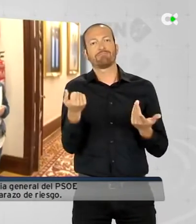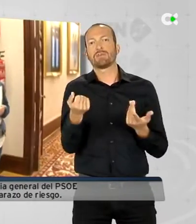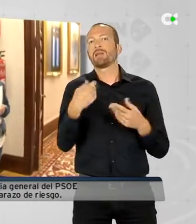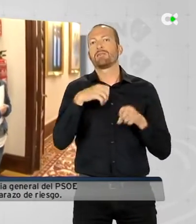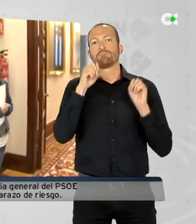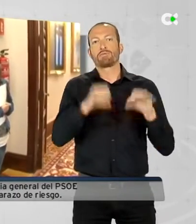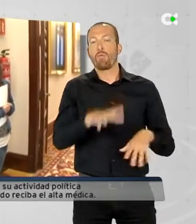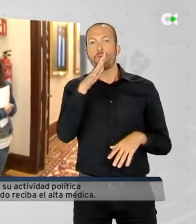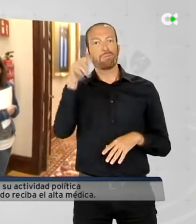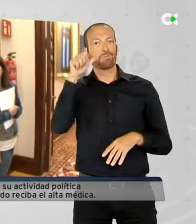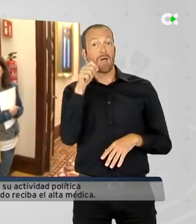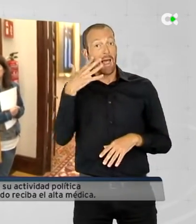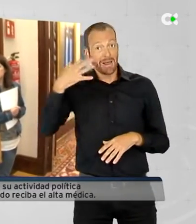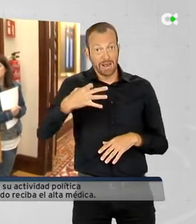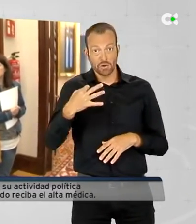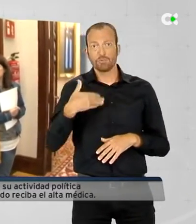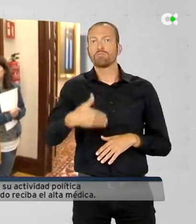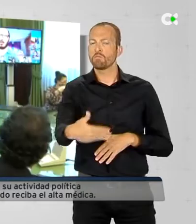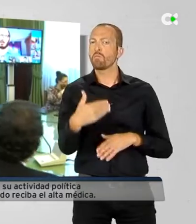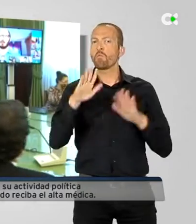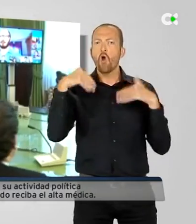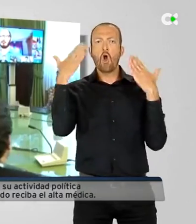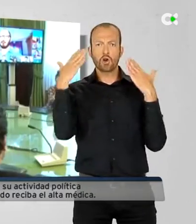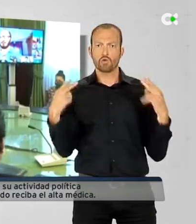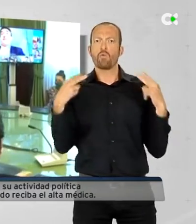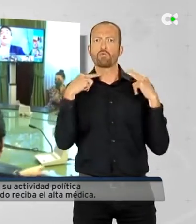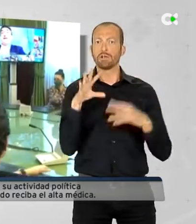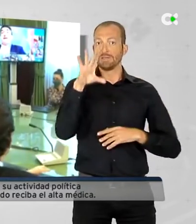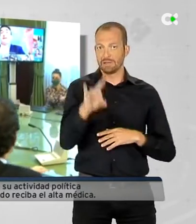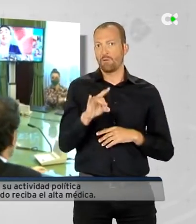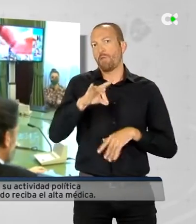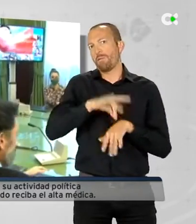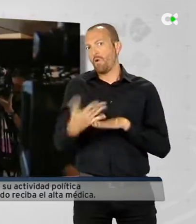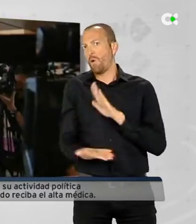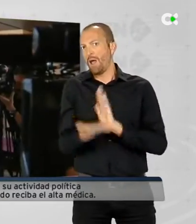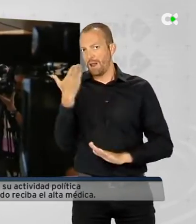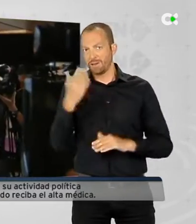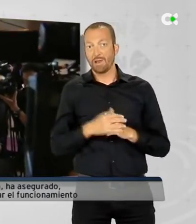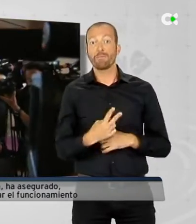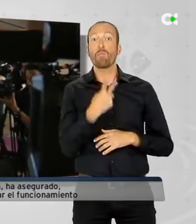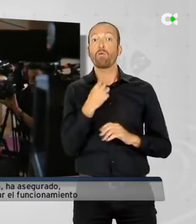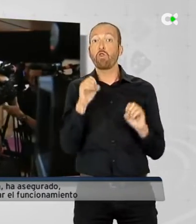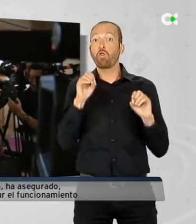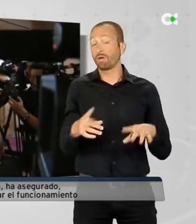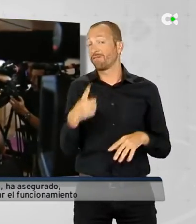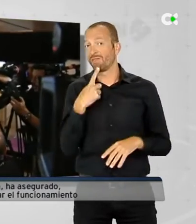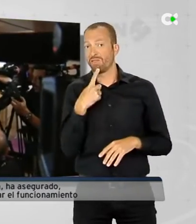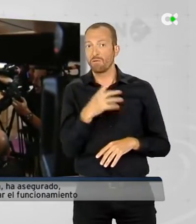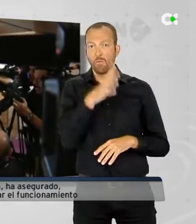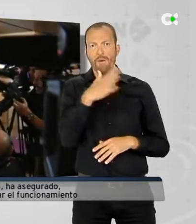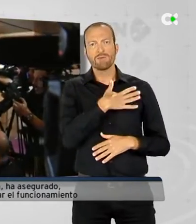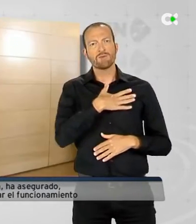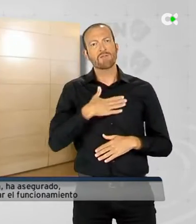de riesgo. Lastra retomará su actividad política en el Congreso cuando reciba el alta médica. Su dimisión, ha asegurado,